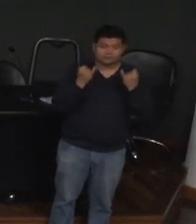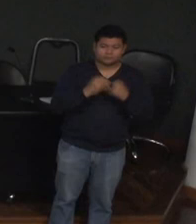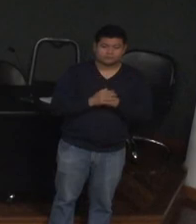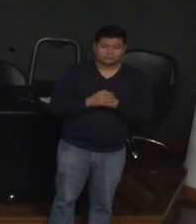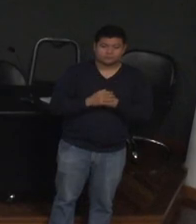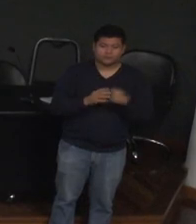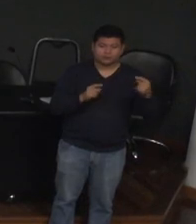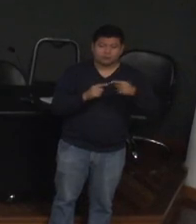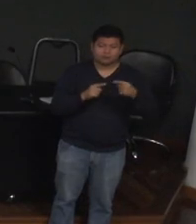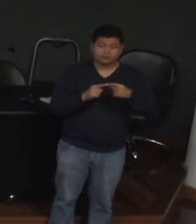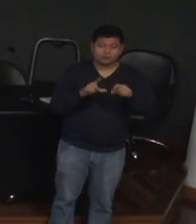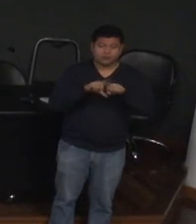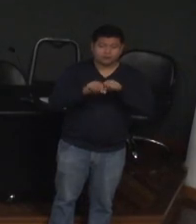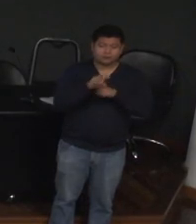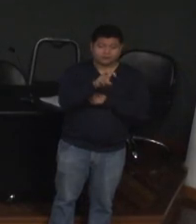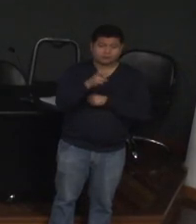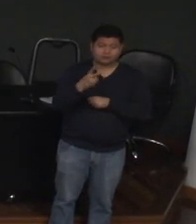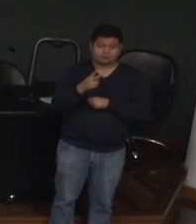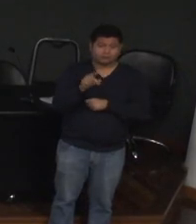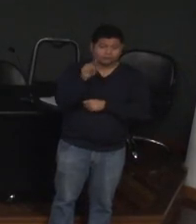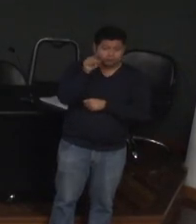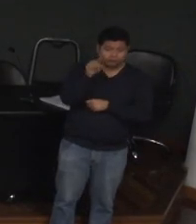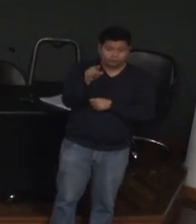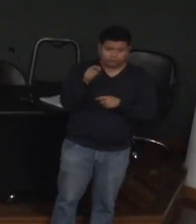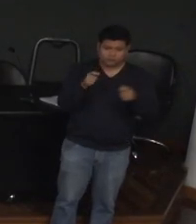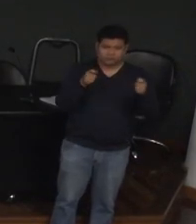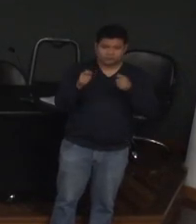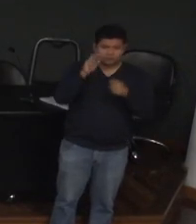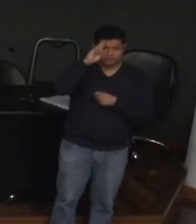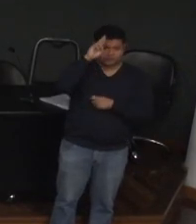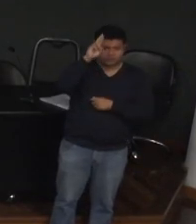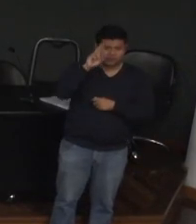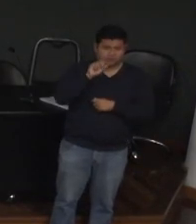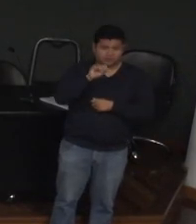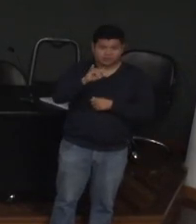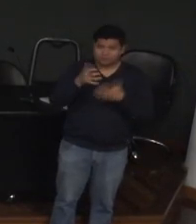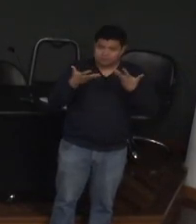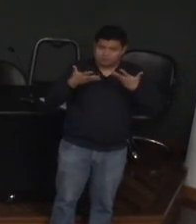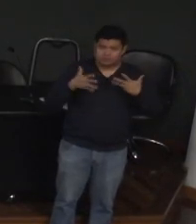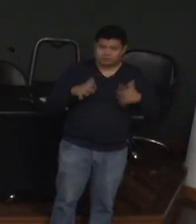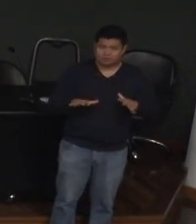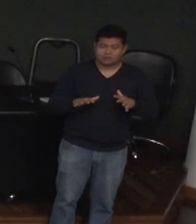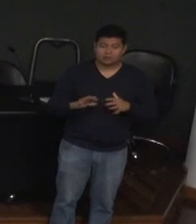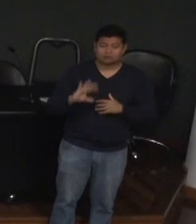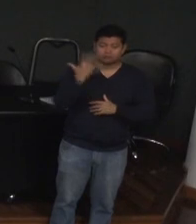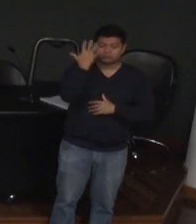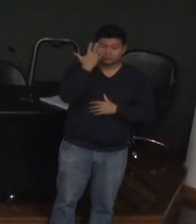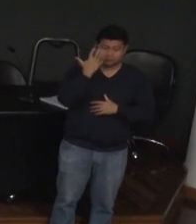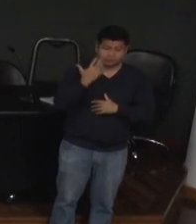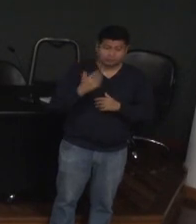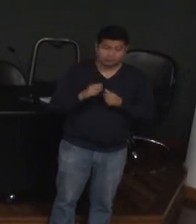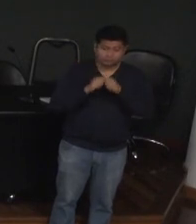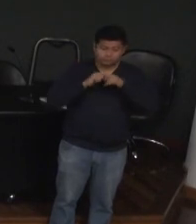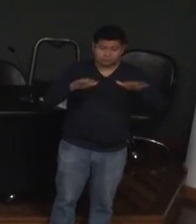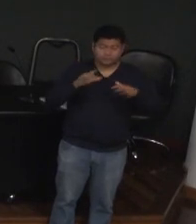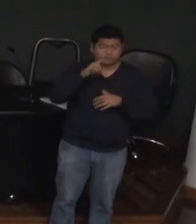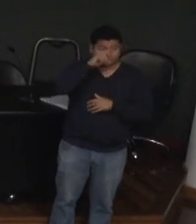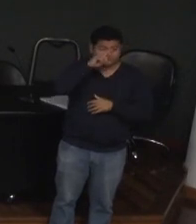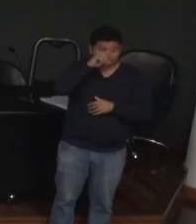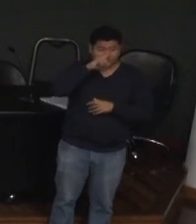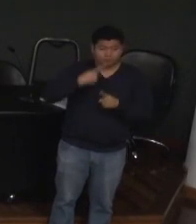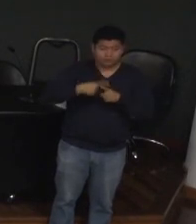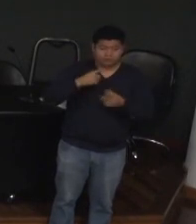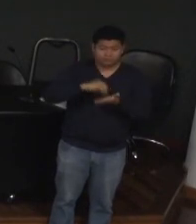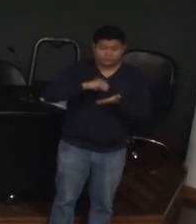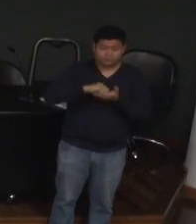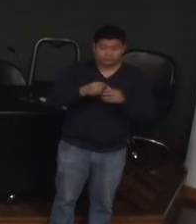artigo 52. Então, você, controlador, se não quiser que haja um incidente de vazamento de dados, em razão de você não ter um bom